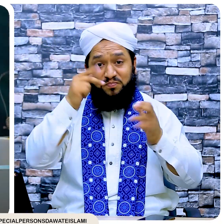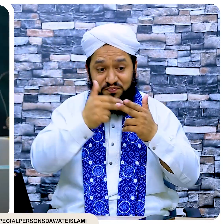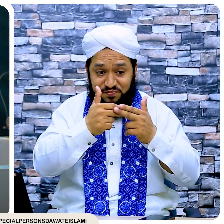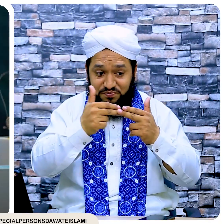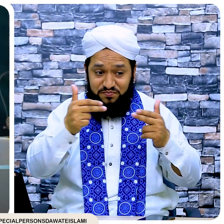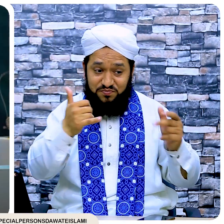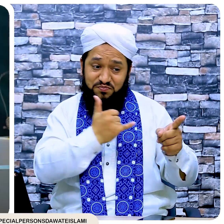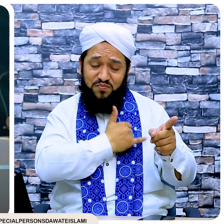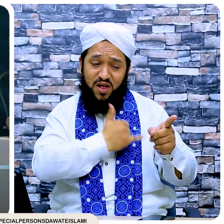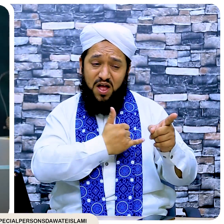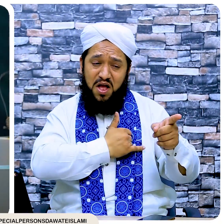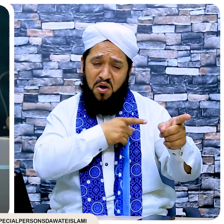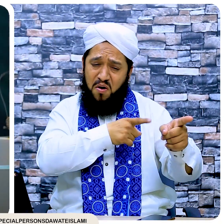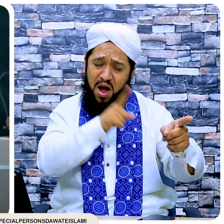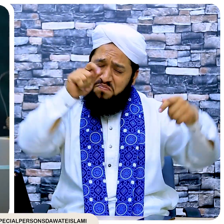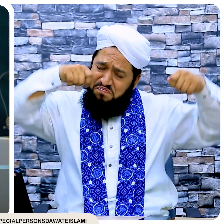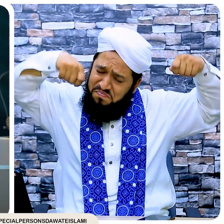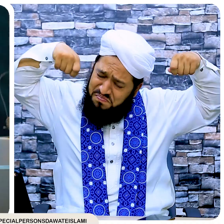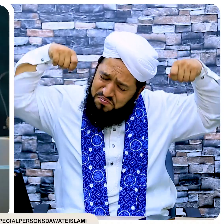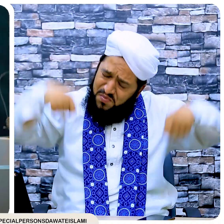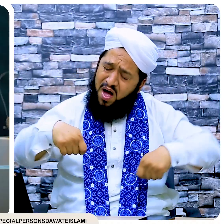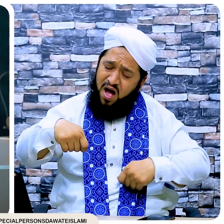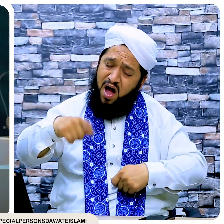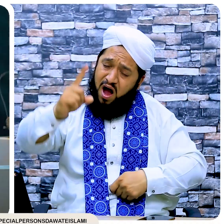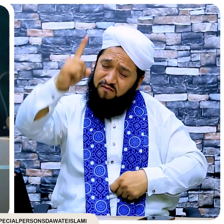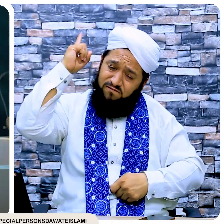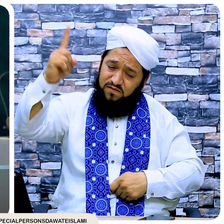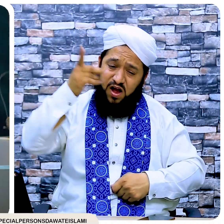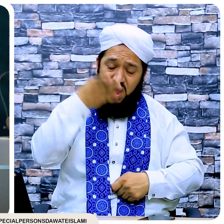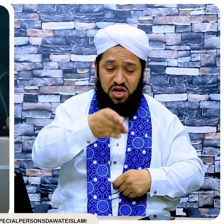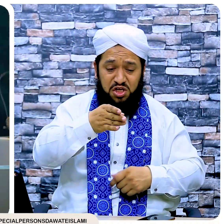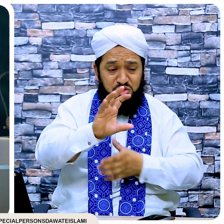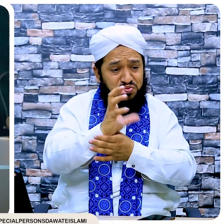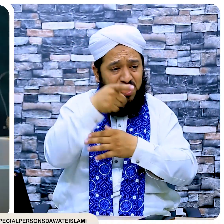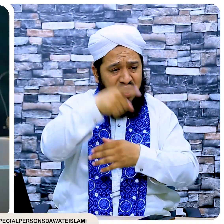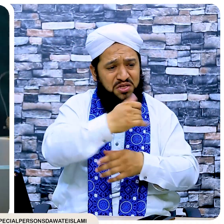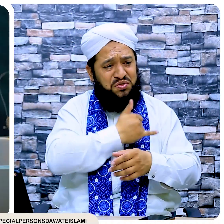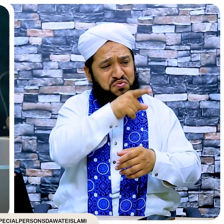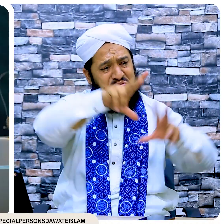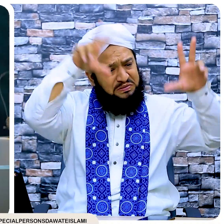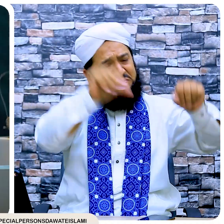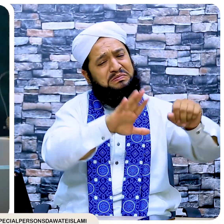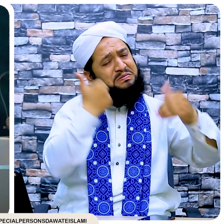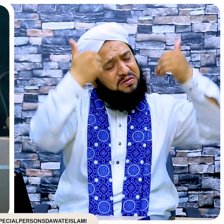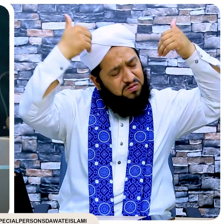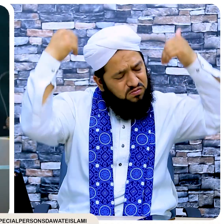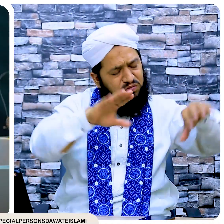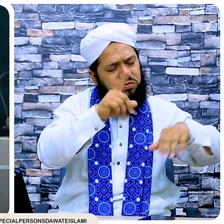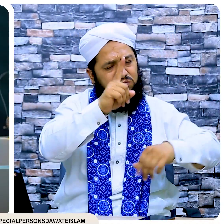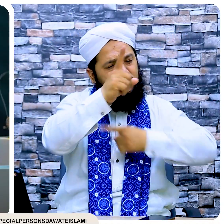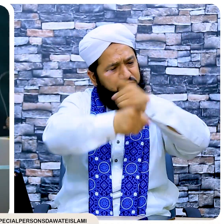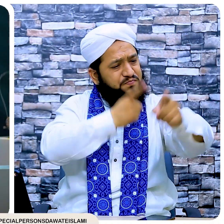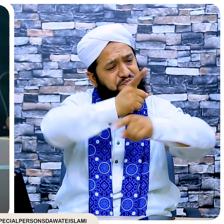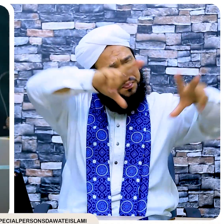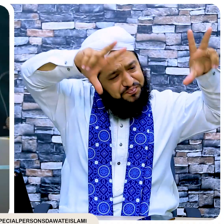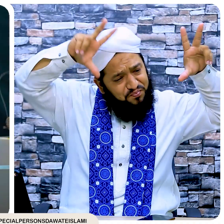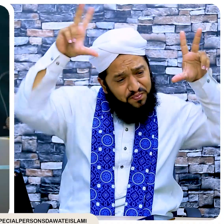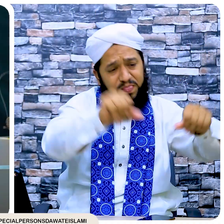سسکیاں ہیں، بچوں کی آہیں ہیں، اور امام مظلوم رضی اللہ تعالیٰ عنہ آگے بڑھتے چلے جا رہے ہیں. امام رضی اللہ تعالیٰ عنہ نے شمر